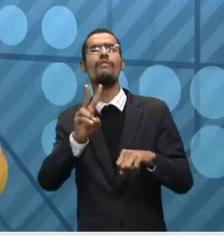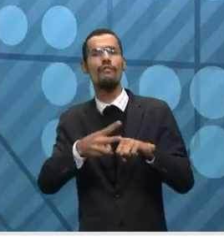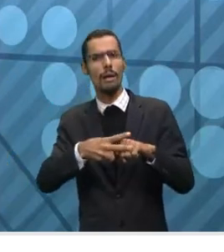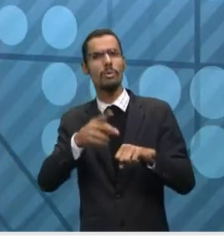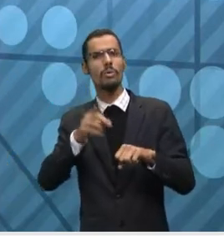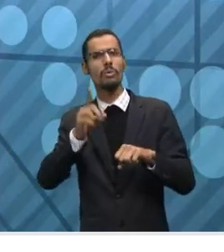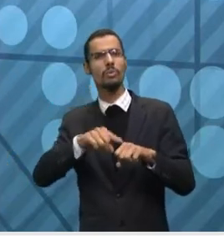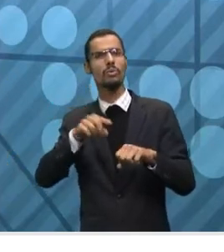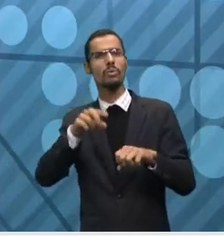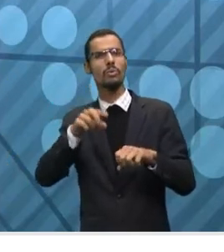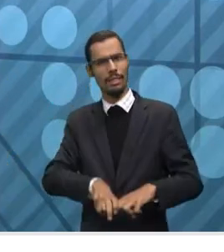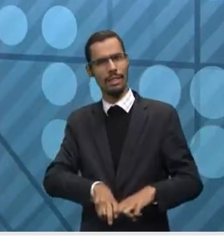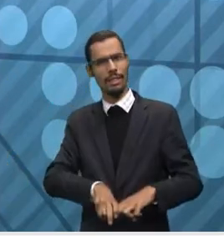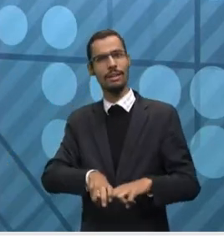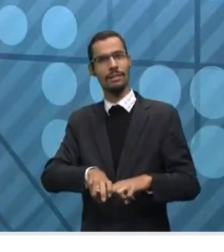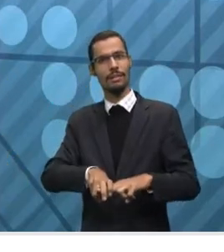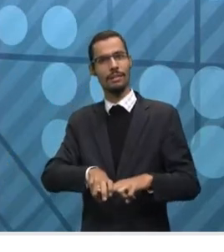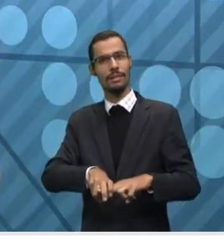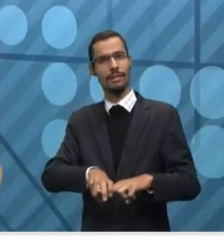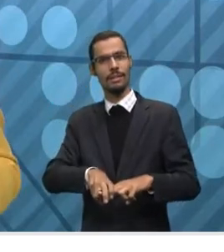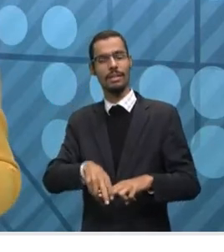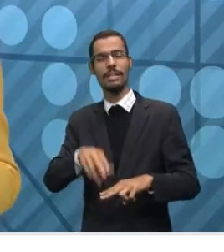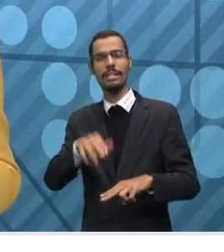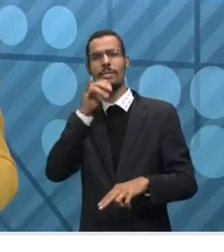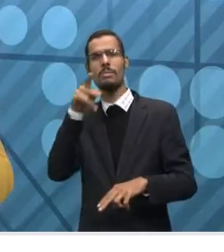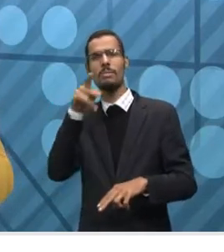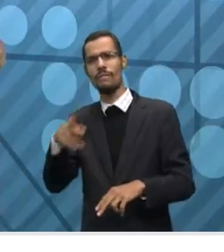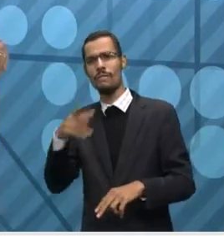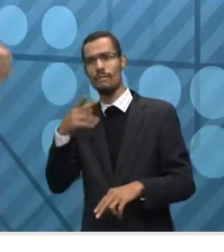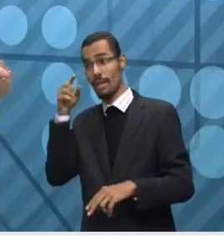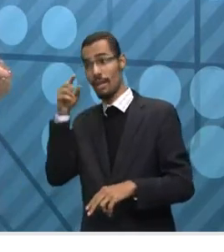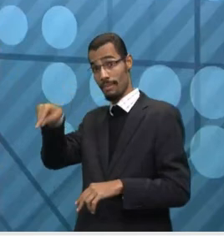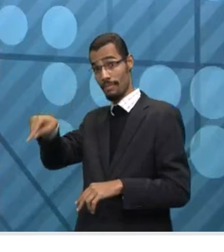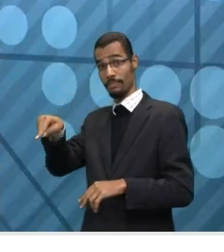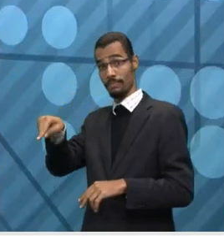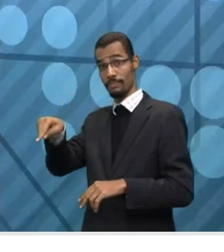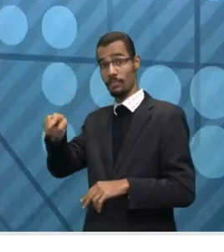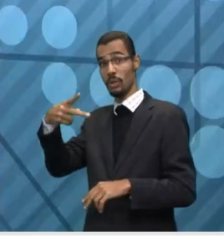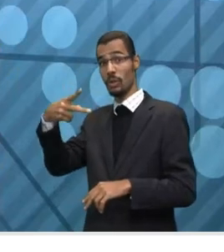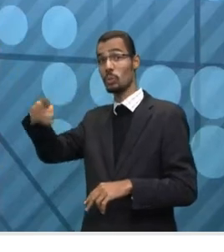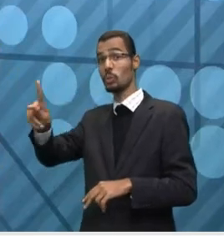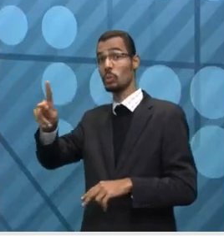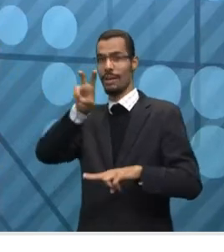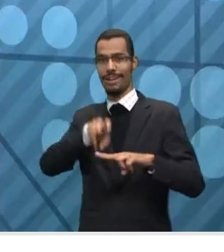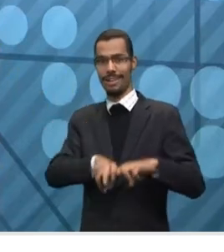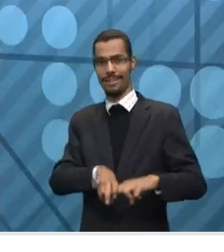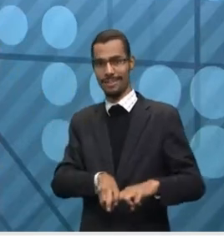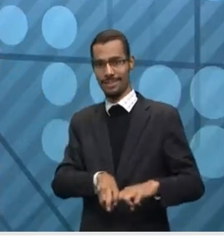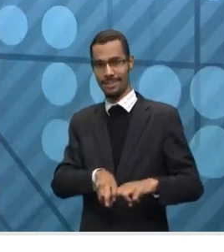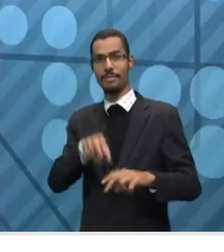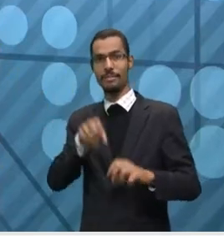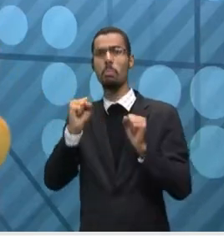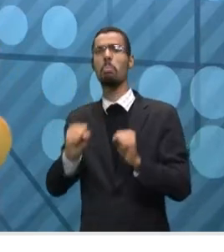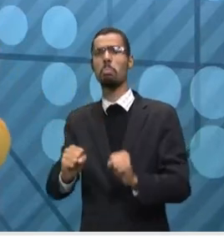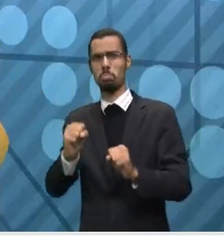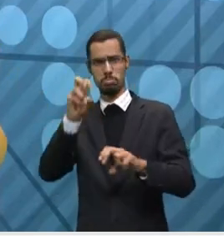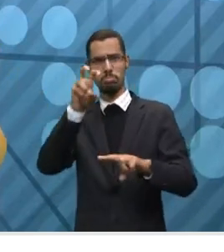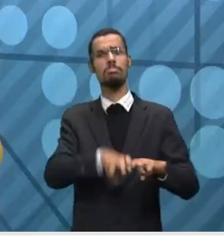é longo, sentar. Então, a professora vai falar, ó, aquela é a sua cadeira.